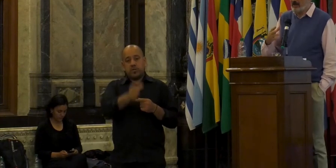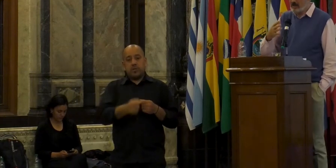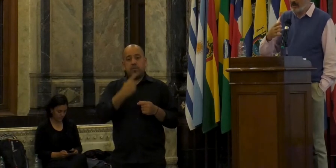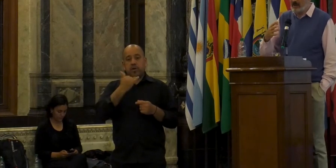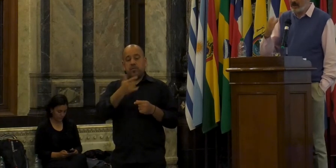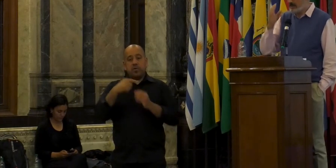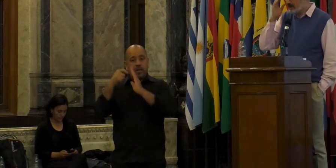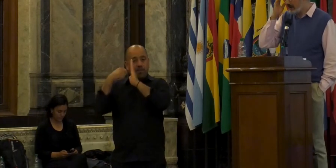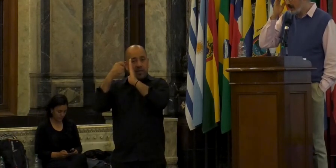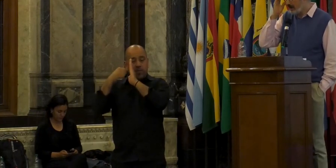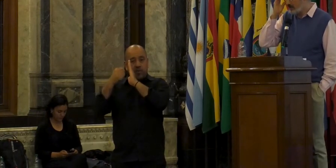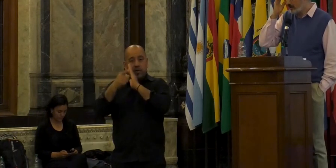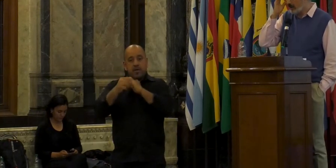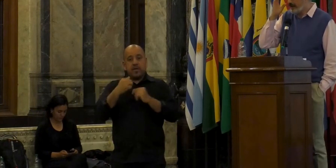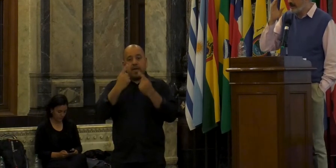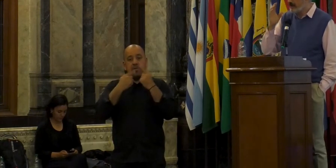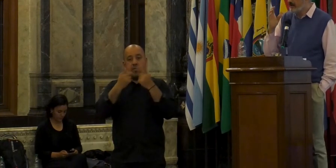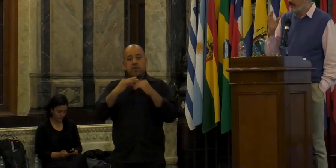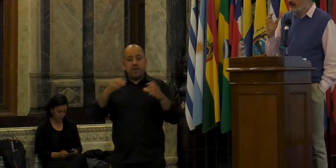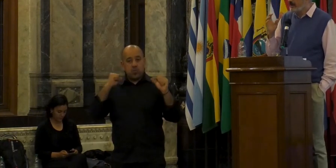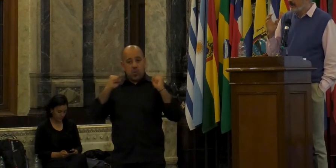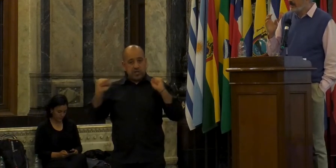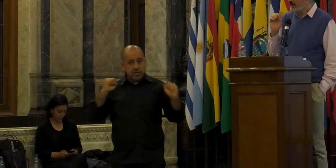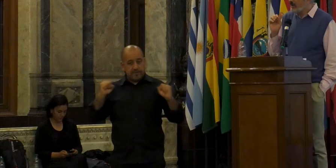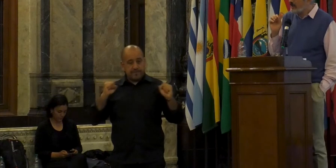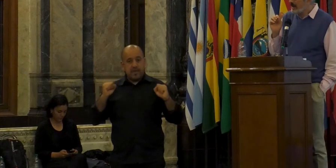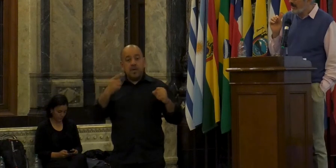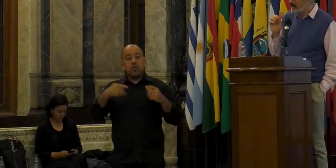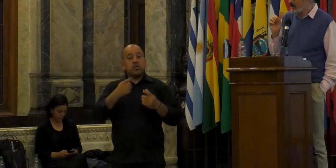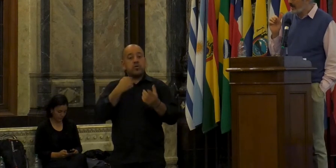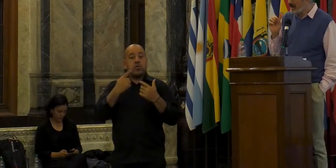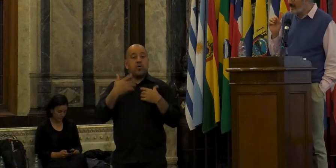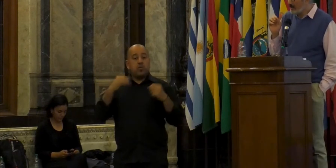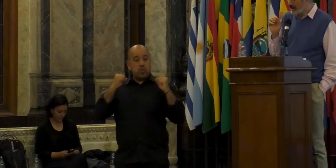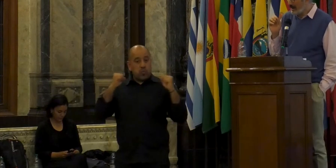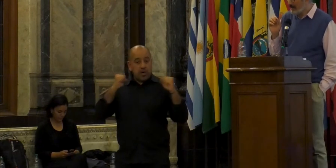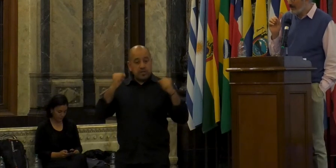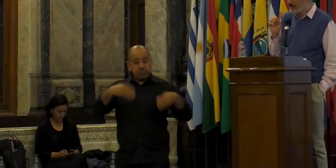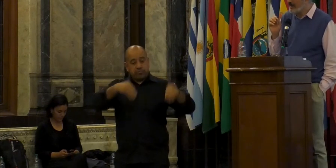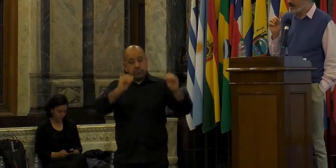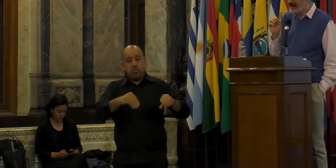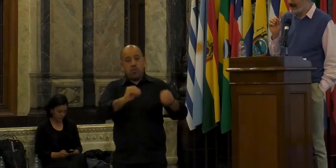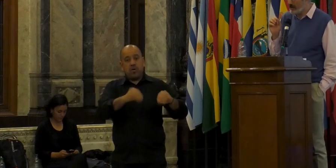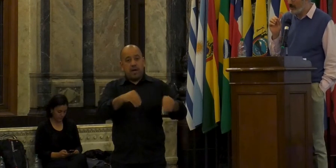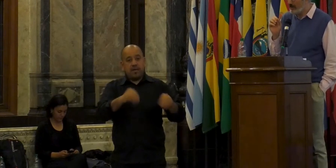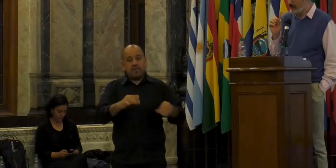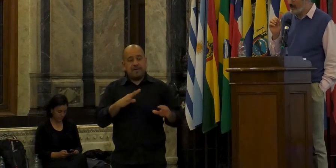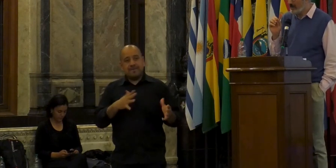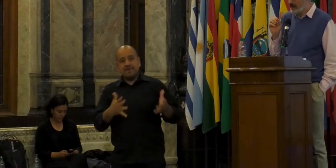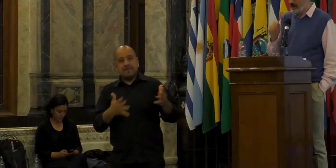ejemplo, en la película, en el largometraje, que habla de una toalla. Y dice, cuando yo dejaba la toalla en mi casa mojada, me venía un